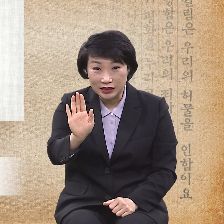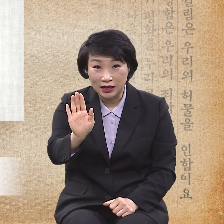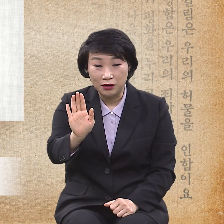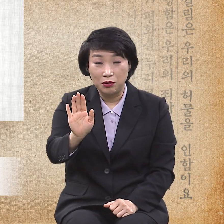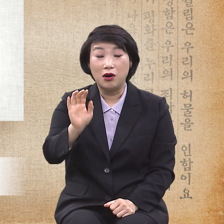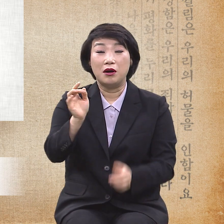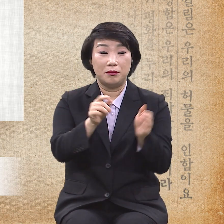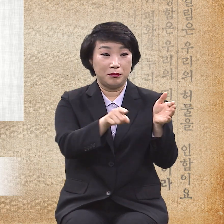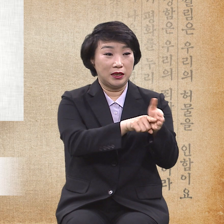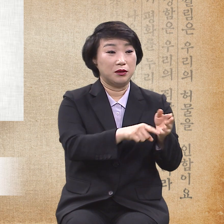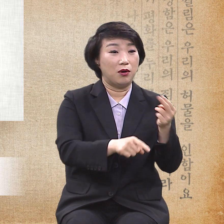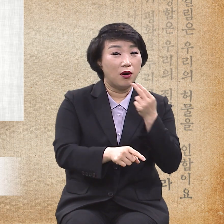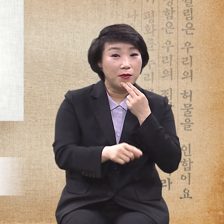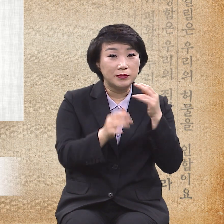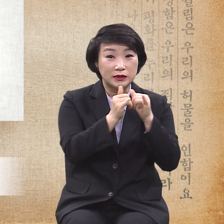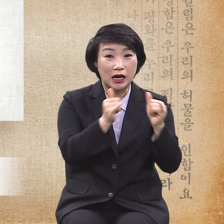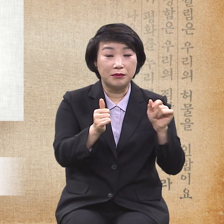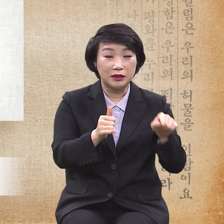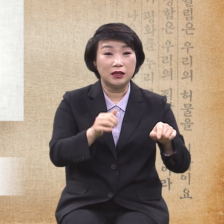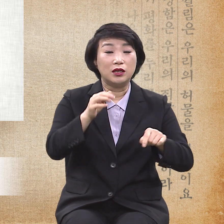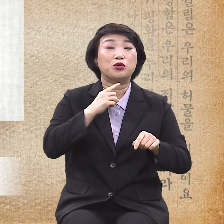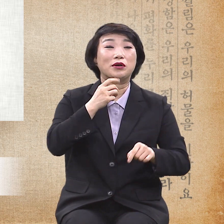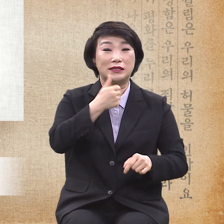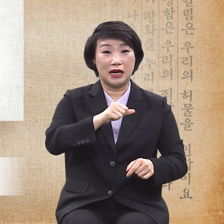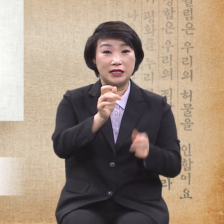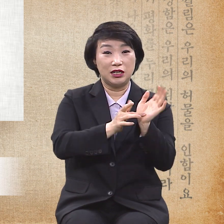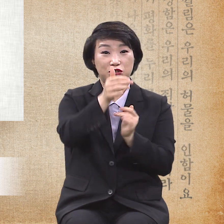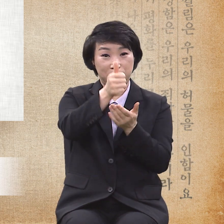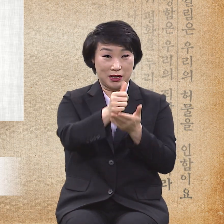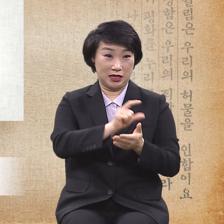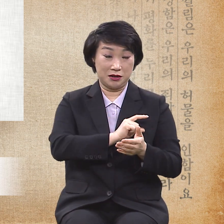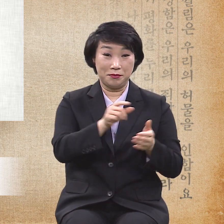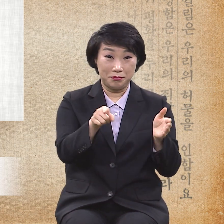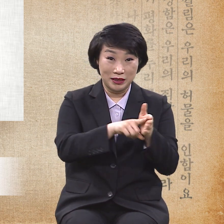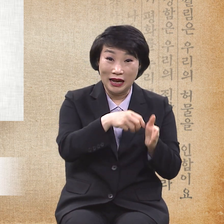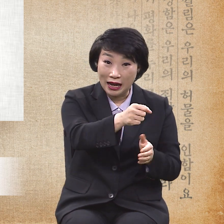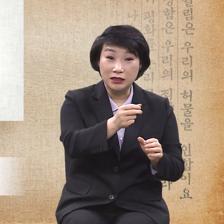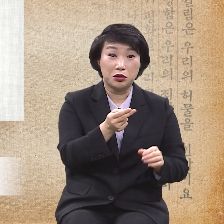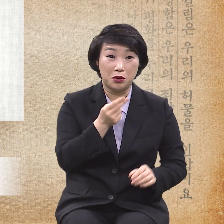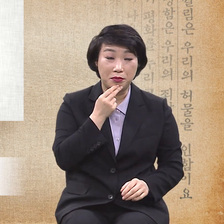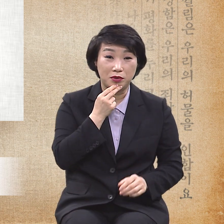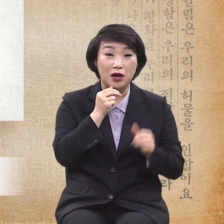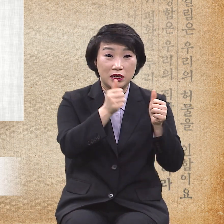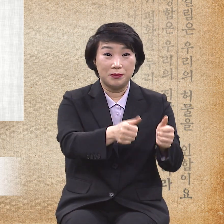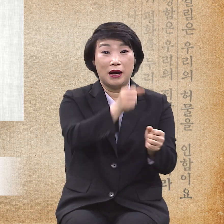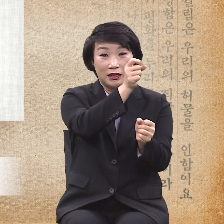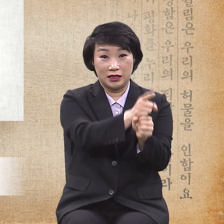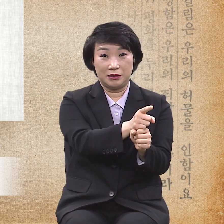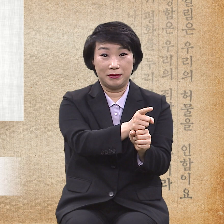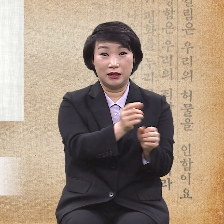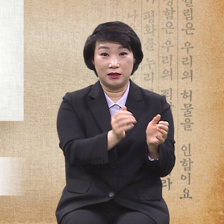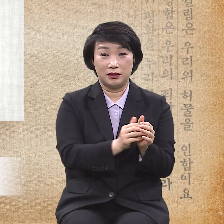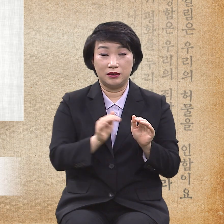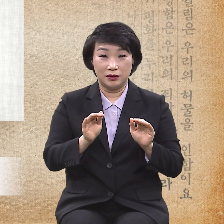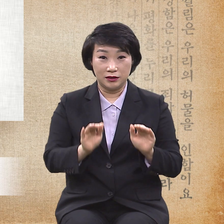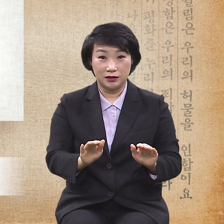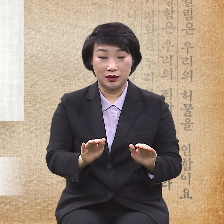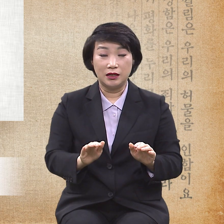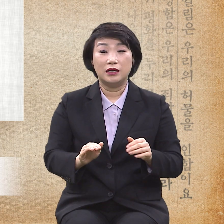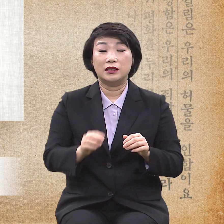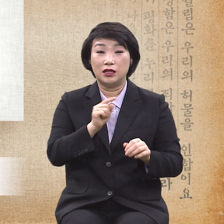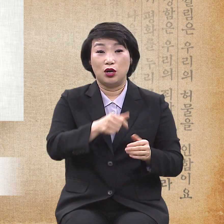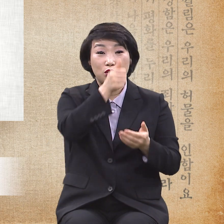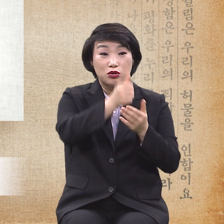것이요 믿지 아니하는 자는 하나님의 독생자의 이름을 믿지 아니하므로 벌써 심판을 받은 것이니라.